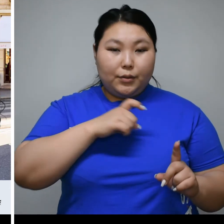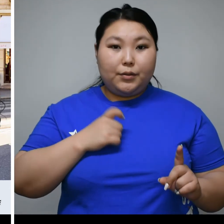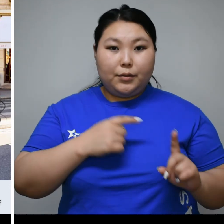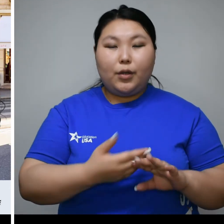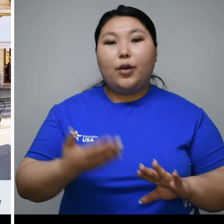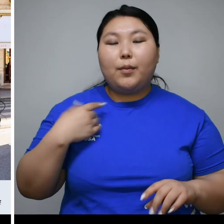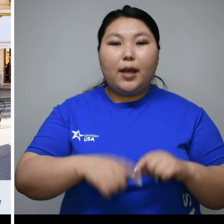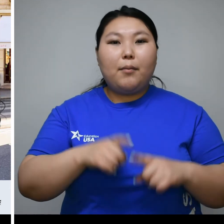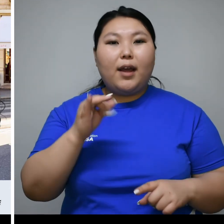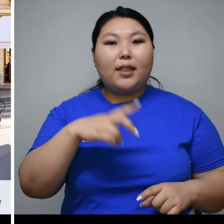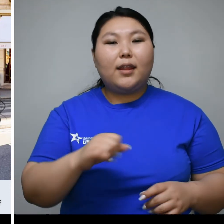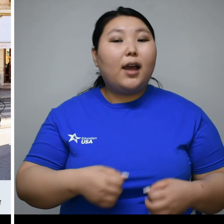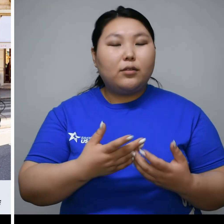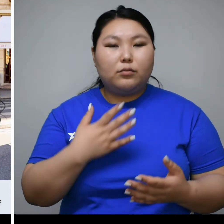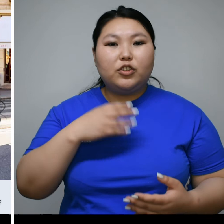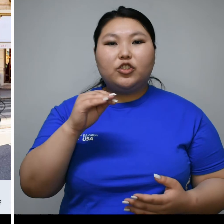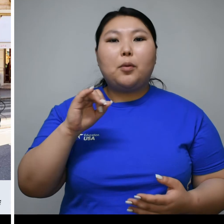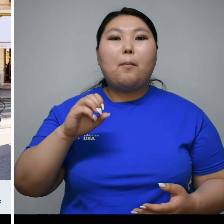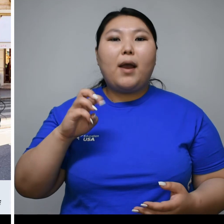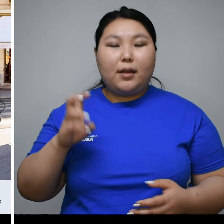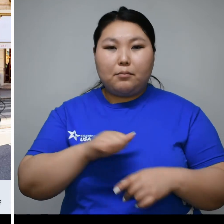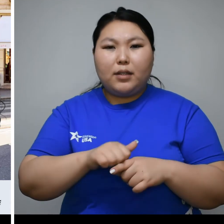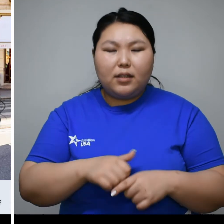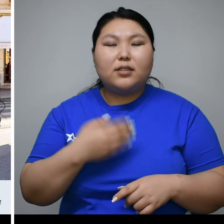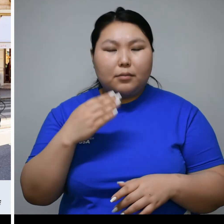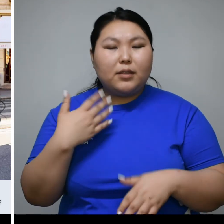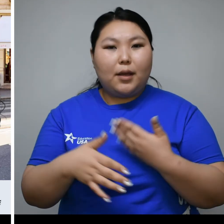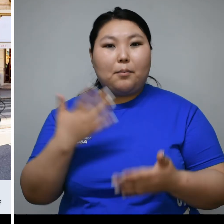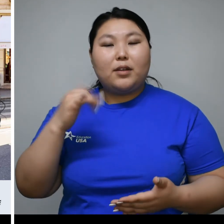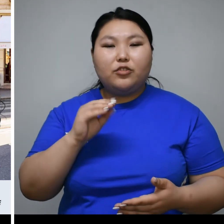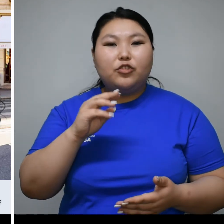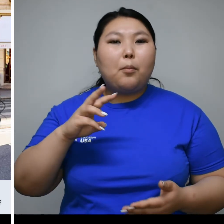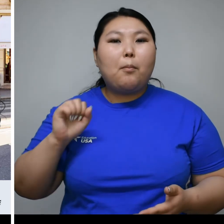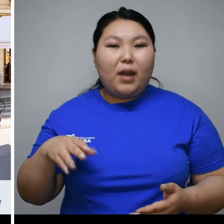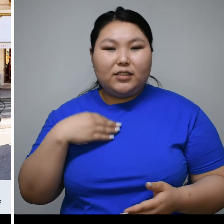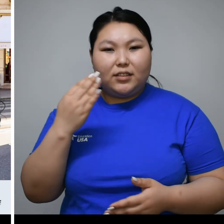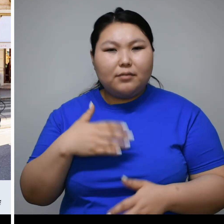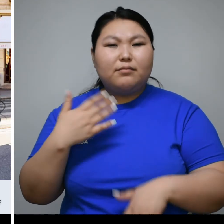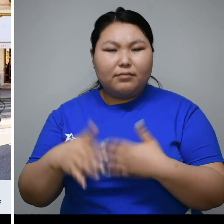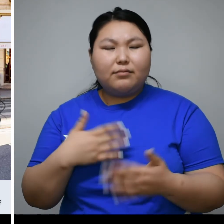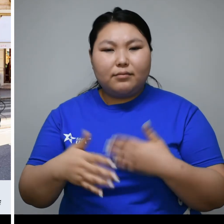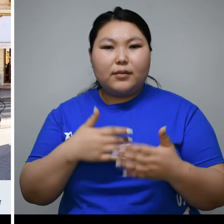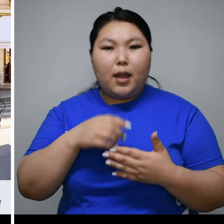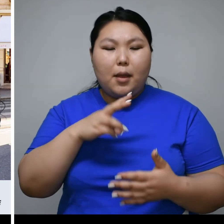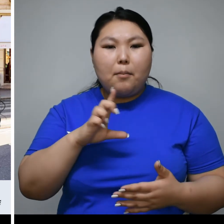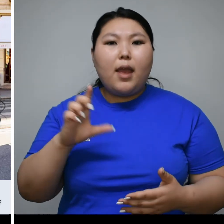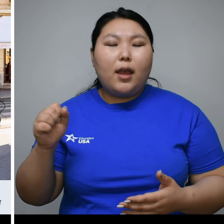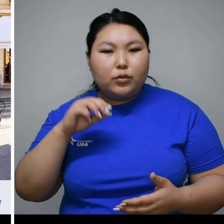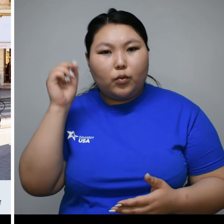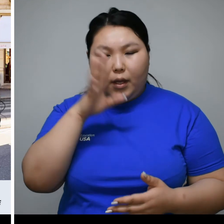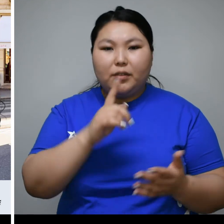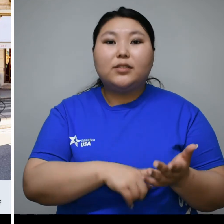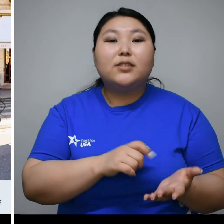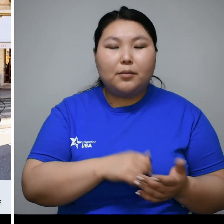миний хувьд болохоор өмнө нь ямар алдаа гаргасан бэ гэхээр би GMAT-ийн шалгалтанд бэлдээд яваад байсан. Ер нь GMAT-ийн шалгалтанд MBA-ээр сурахтаа ч юм